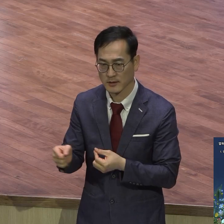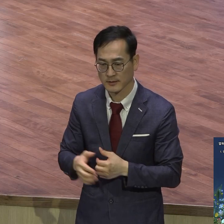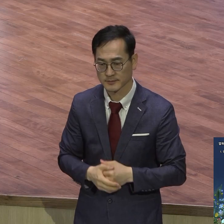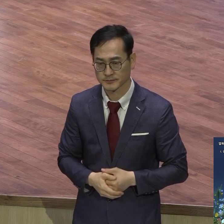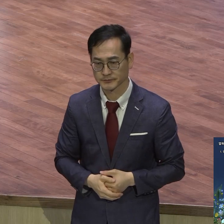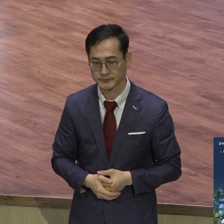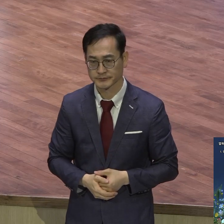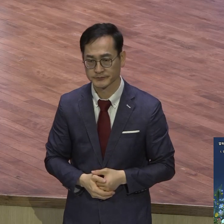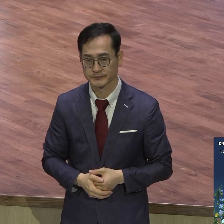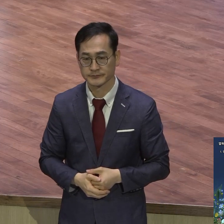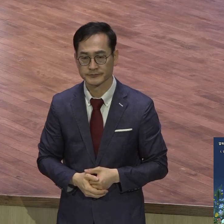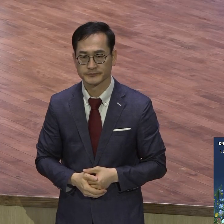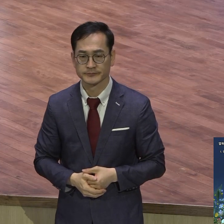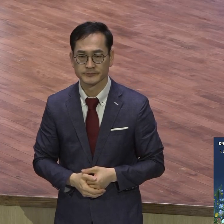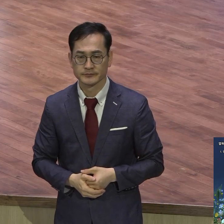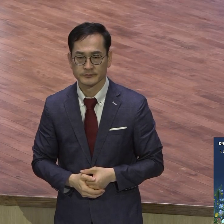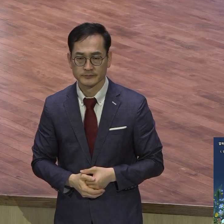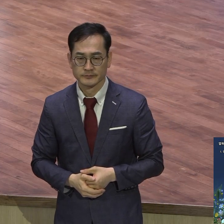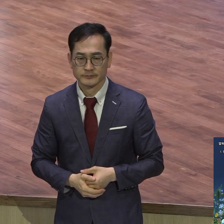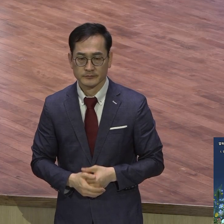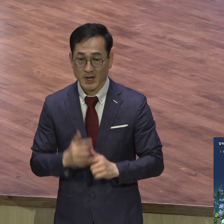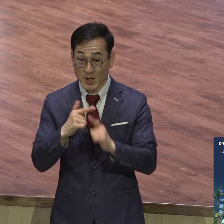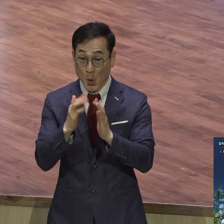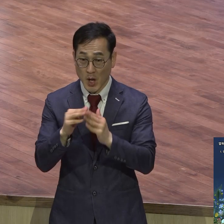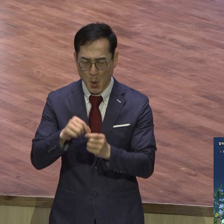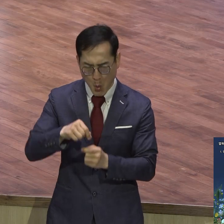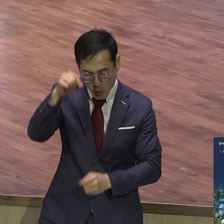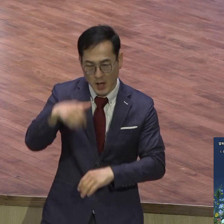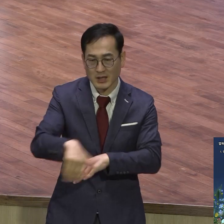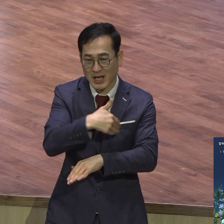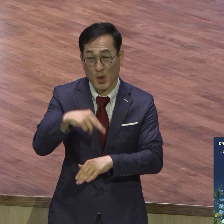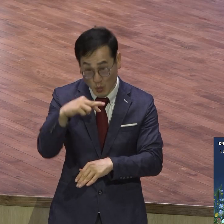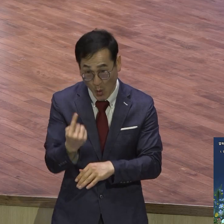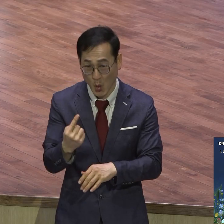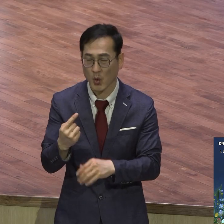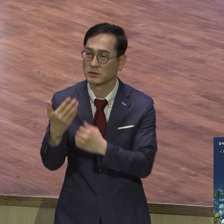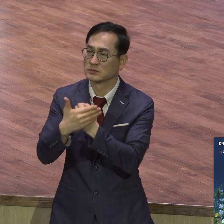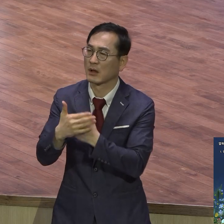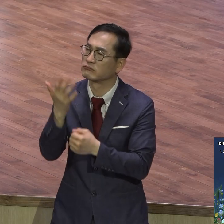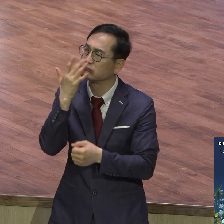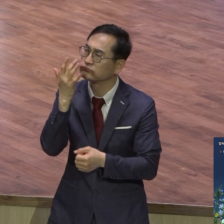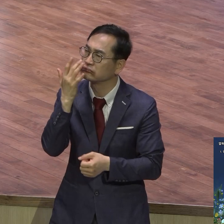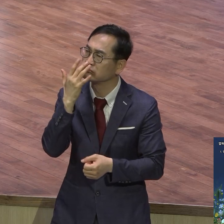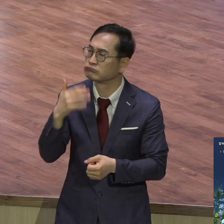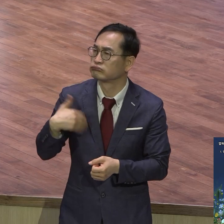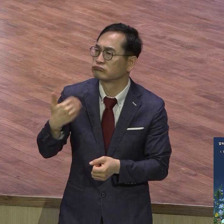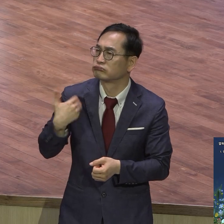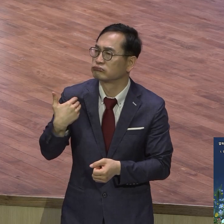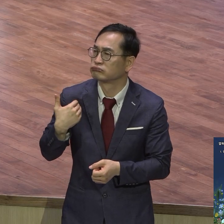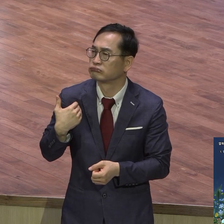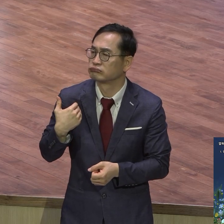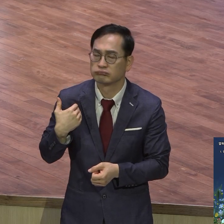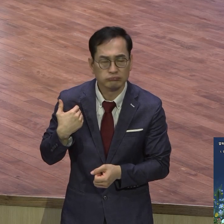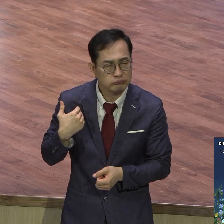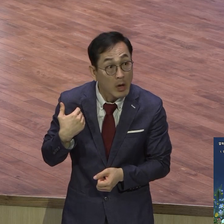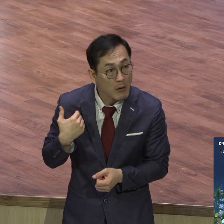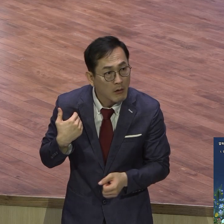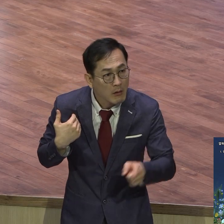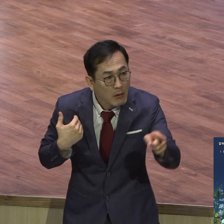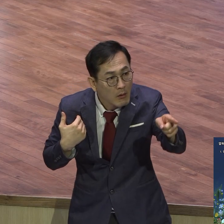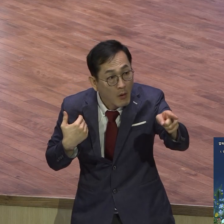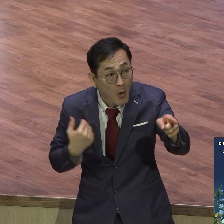안 들어본 말입니까. 교회 오래 다니도 별로 은혜를 못 받고 살다 보니까 처음부터 야우 솔끝 야우 솔끝